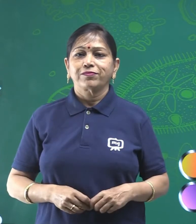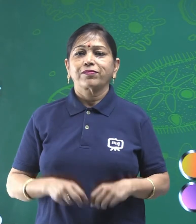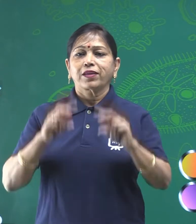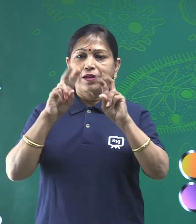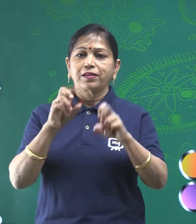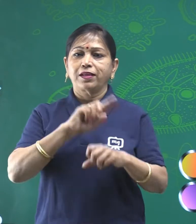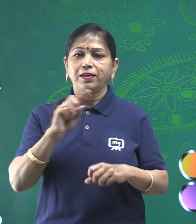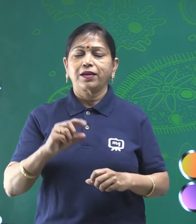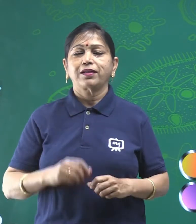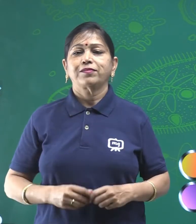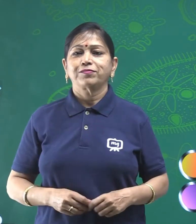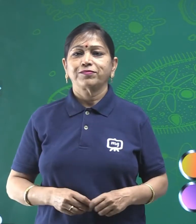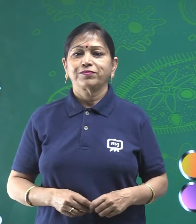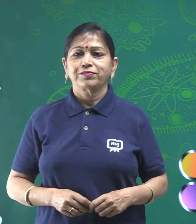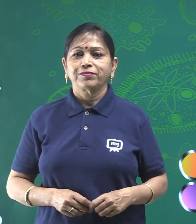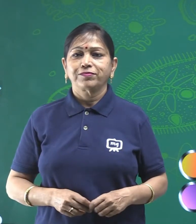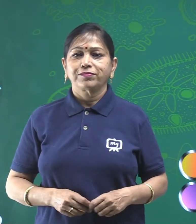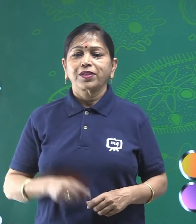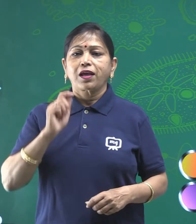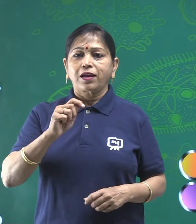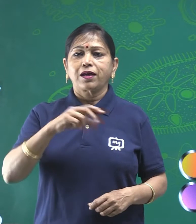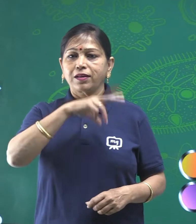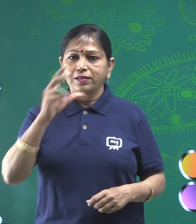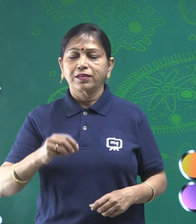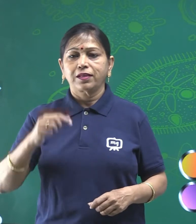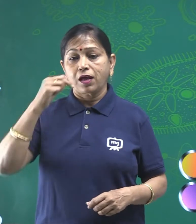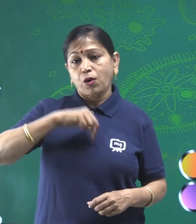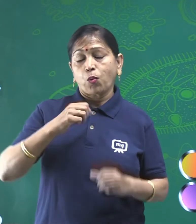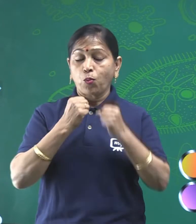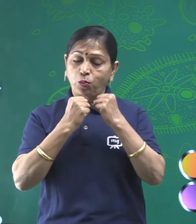अध्याय 11 कार्य तथा ऊर्जा